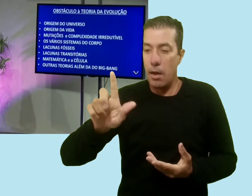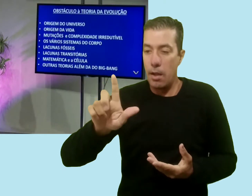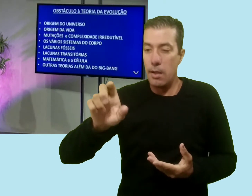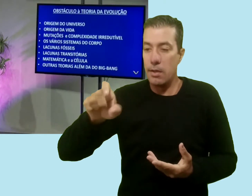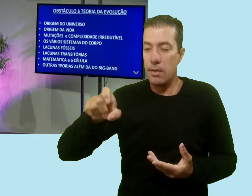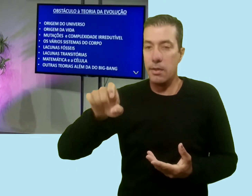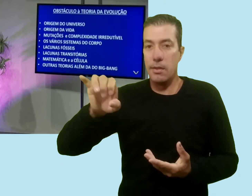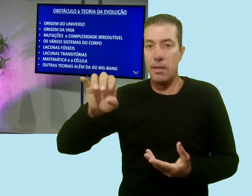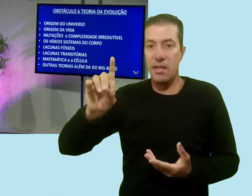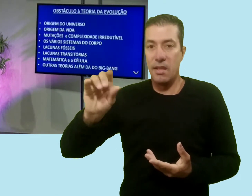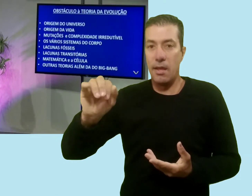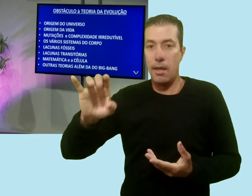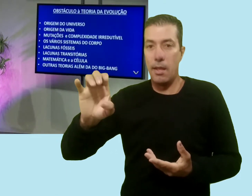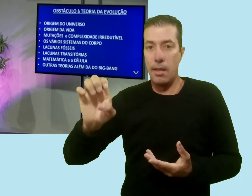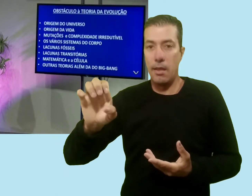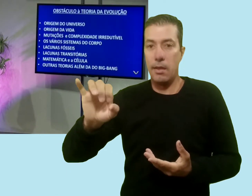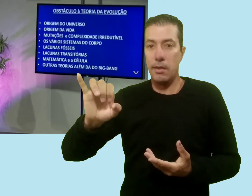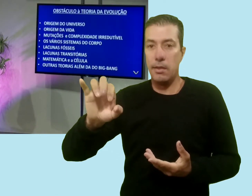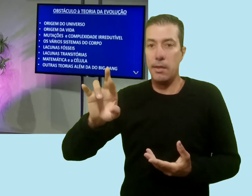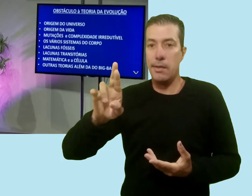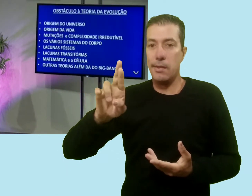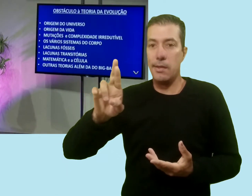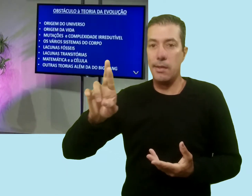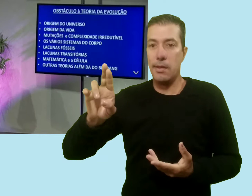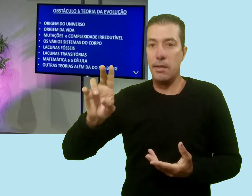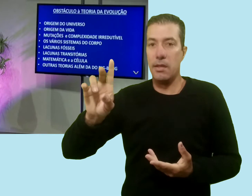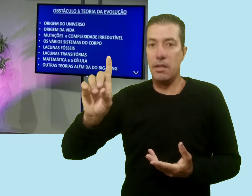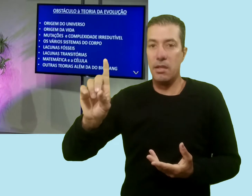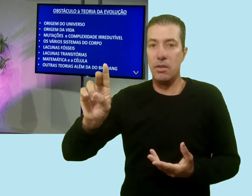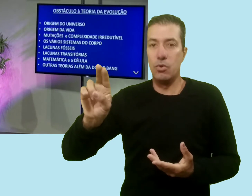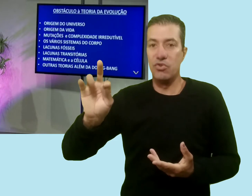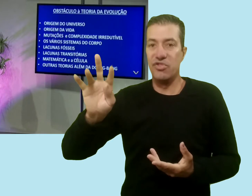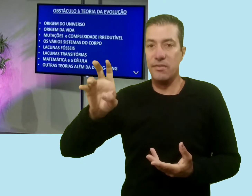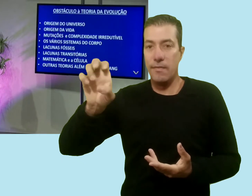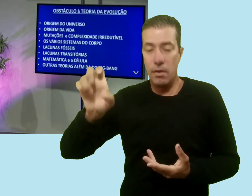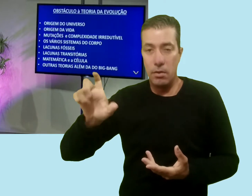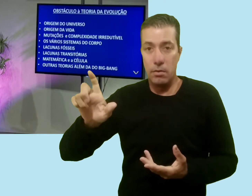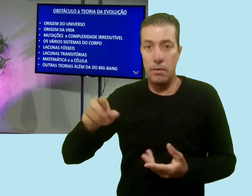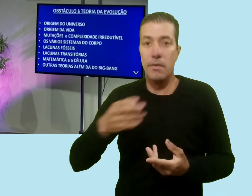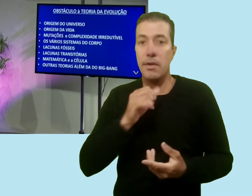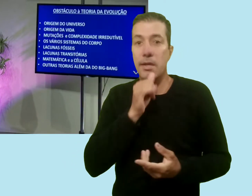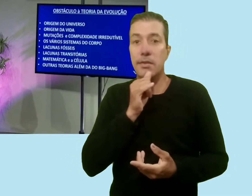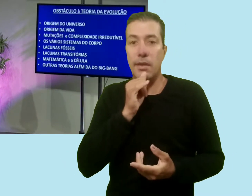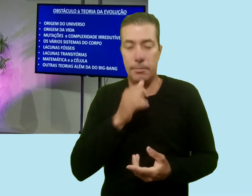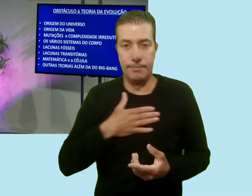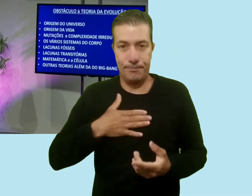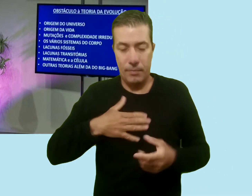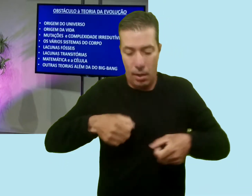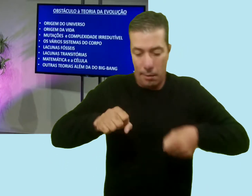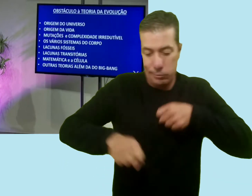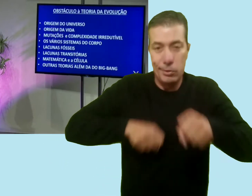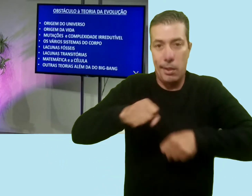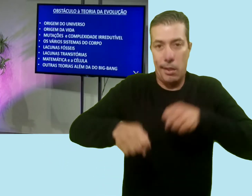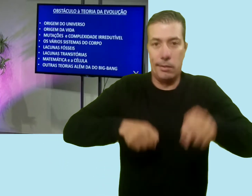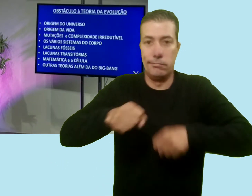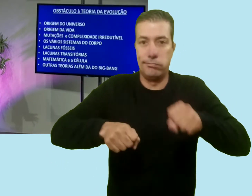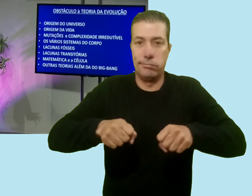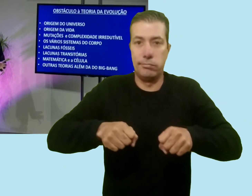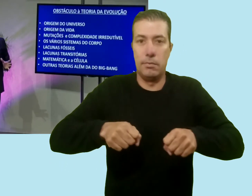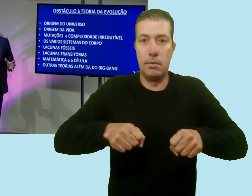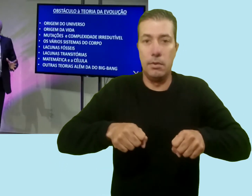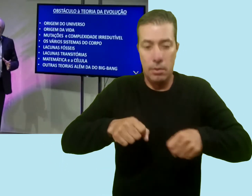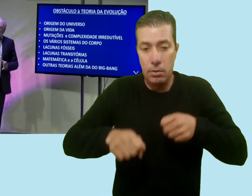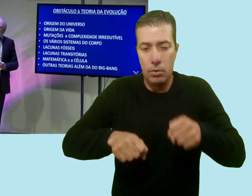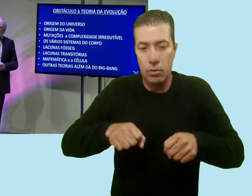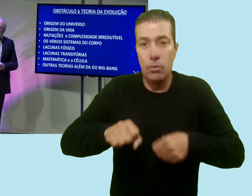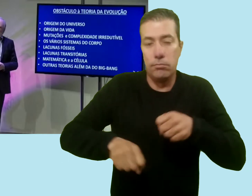tirar umas peças de algumas coisas, elas continuam funcionando. Mas se você tirar uma roda de uma bicicleta, ela não funciona mais. Então,